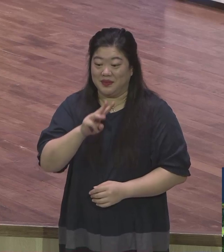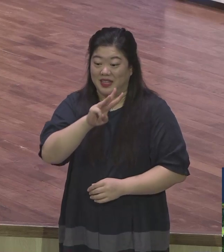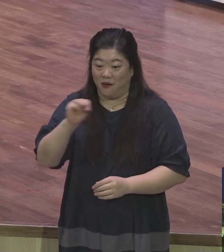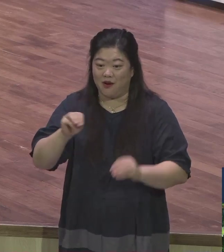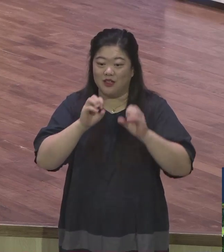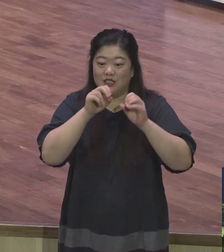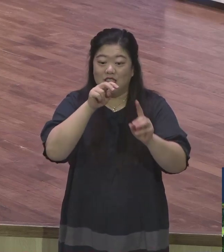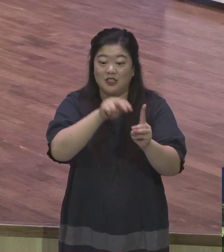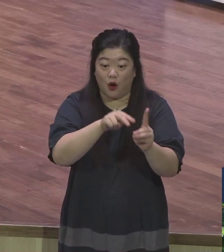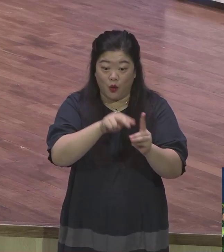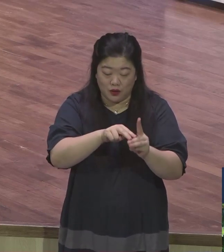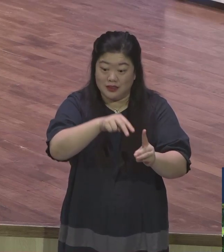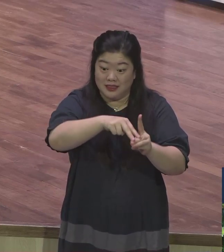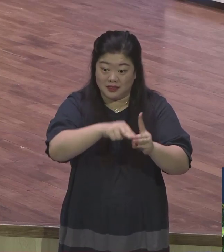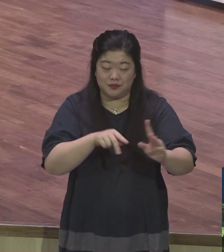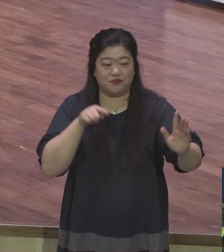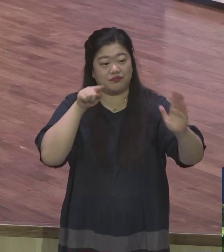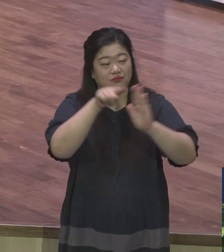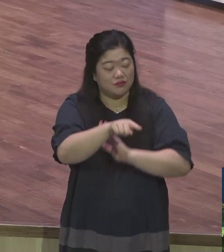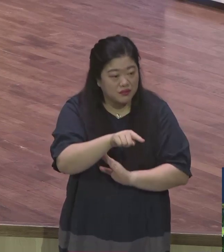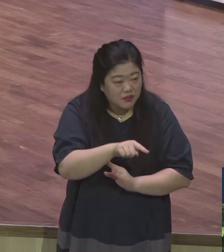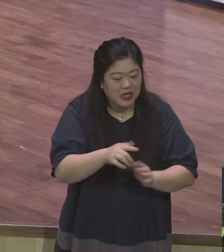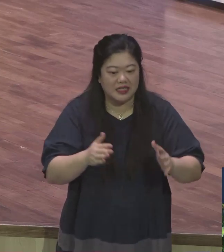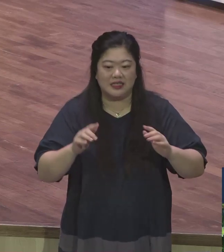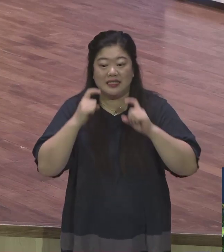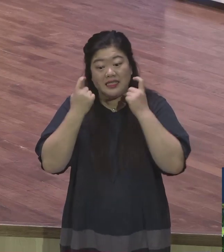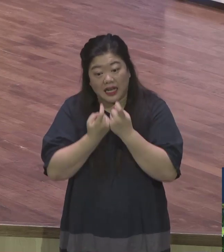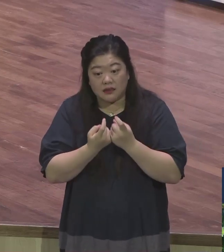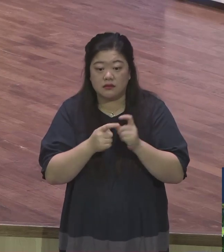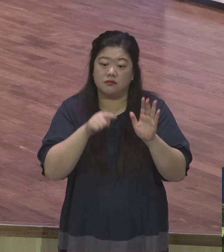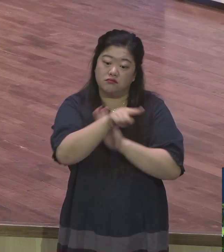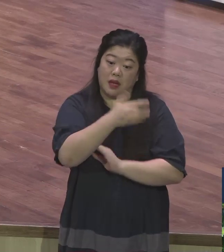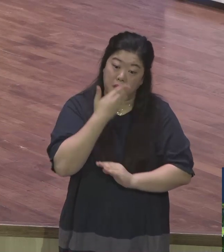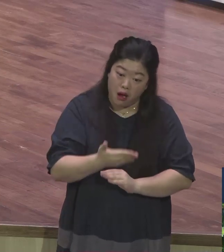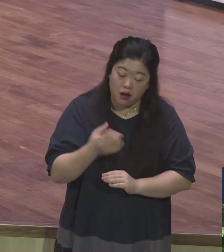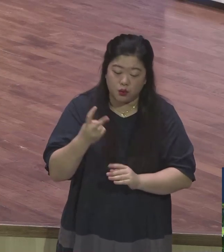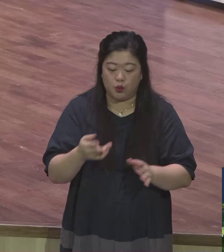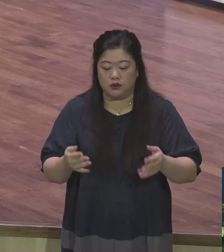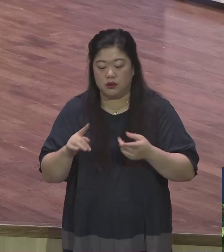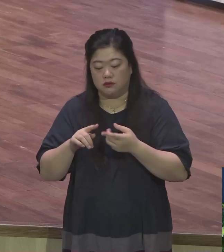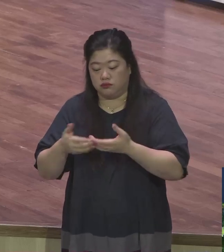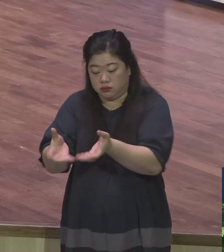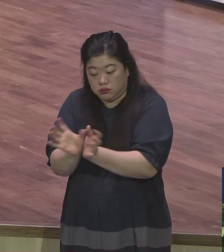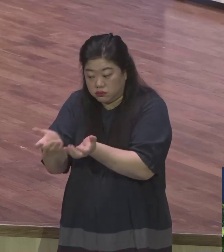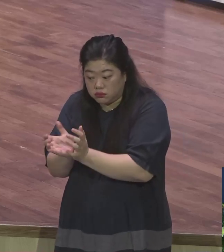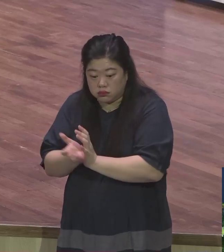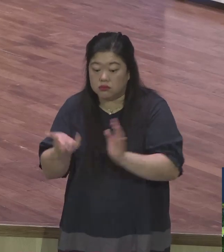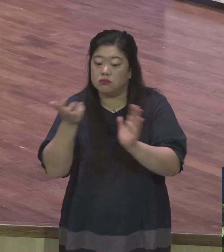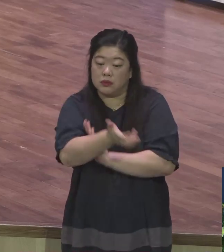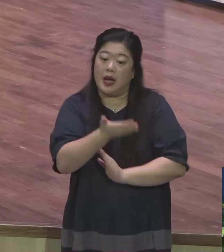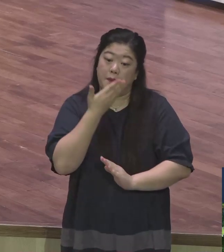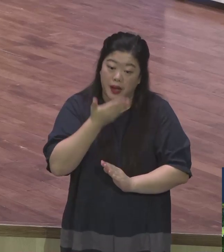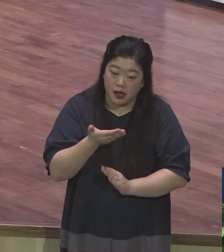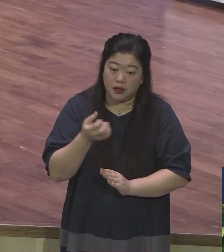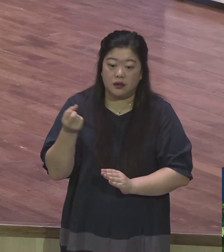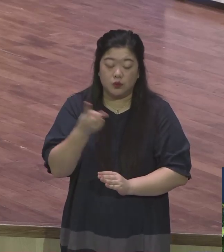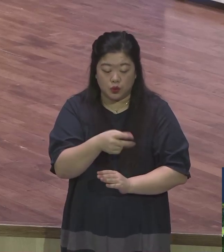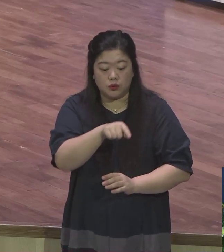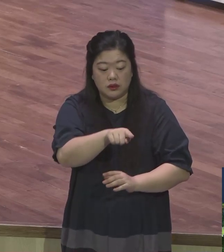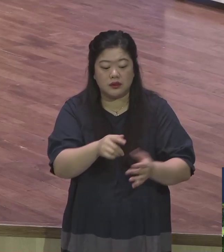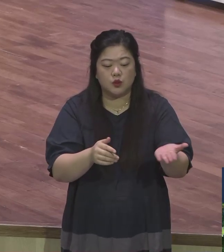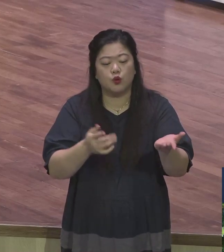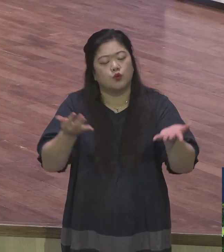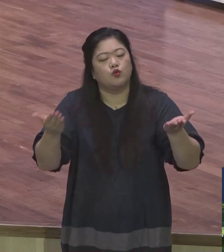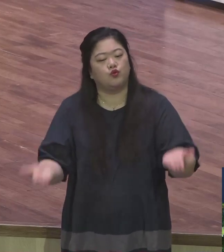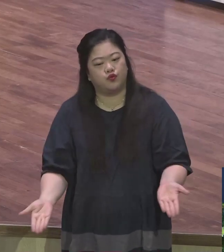세워놓고 여러분이 기관별로도 가고 개인적으로도 가정적으로 휴식하러 갈 수 있는 만들어갈 수 있는 현장을 만들어 놓고